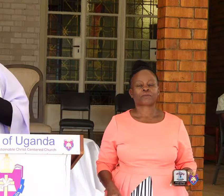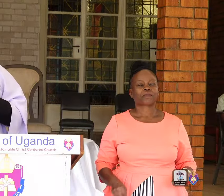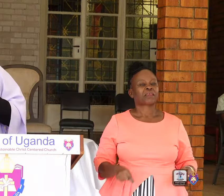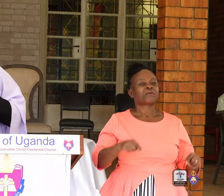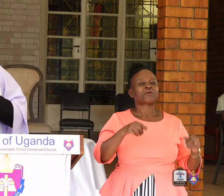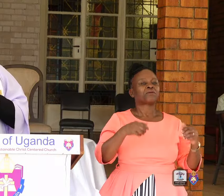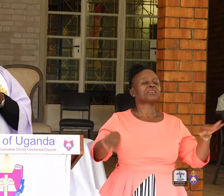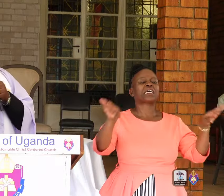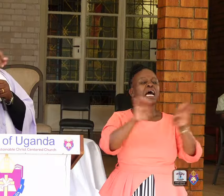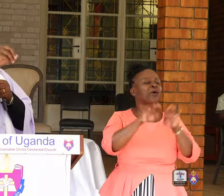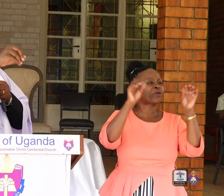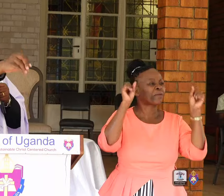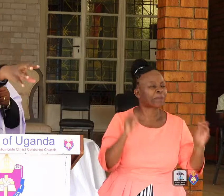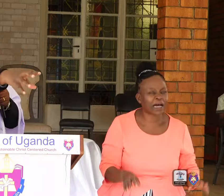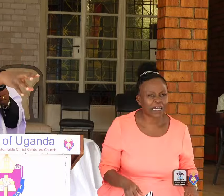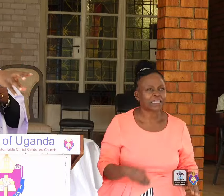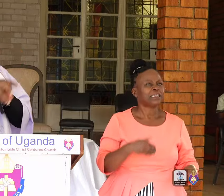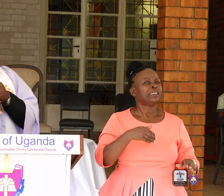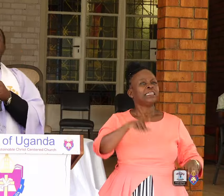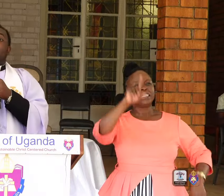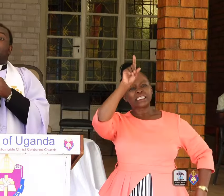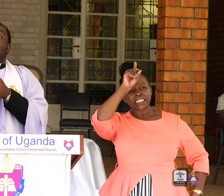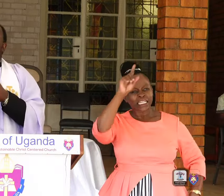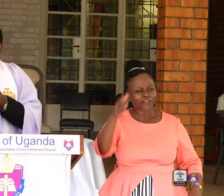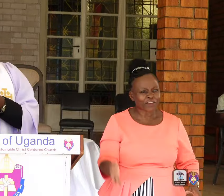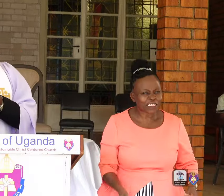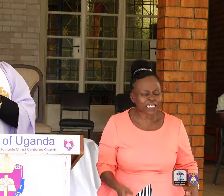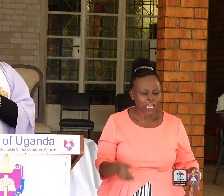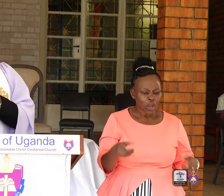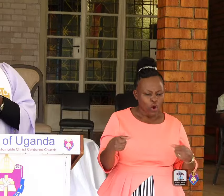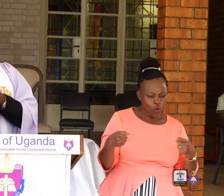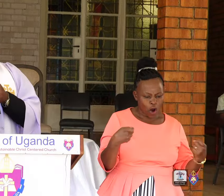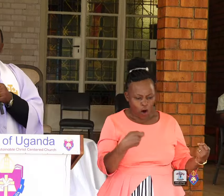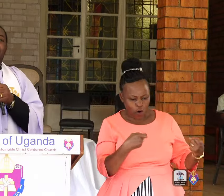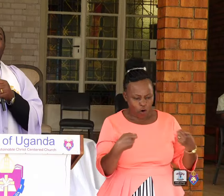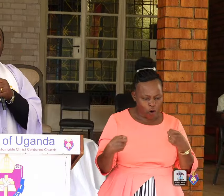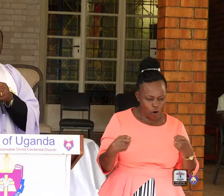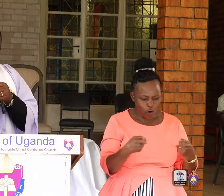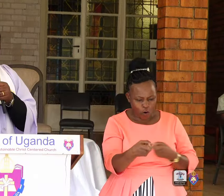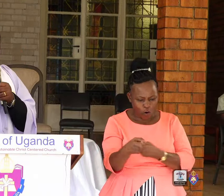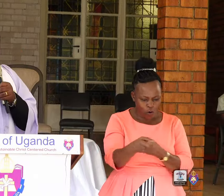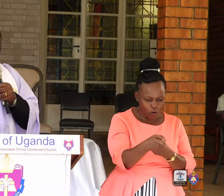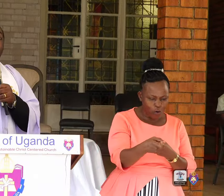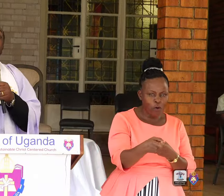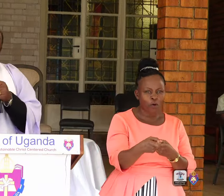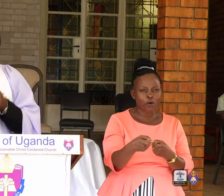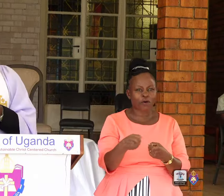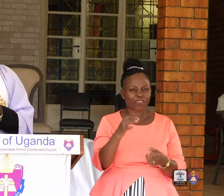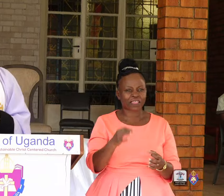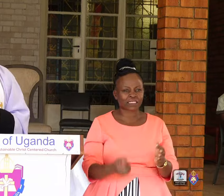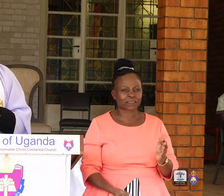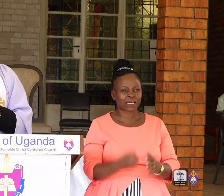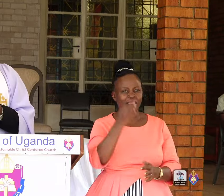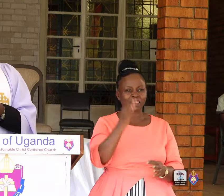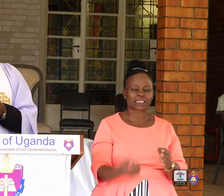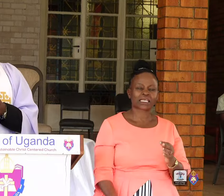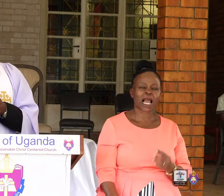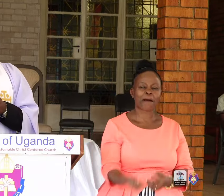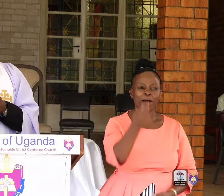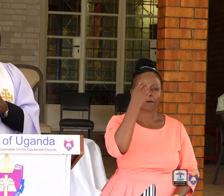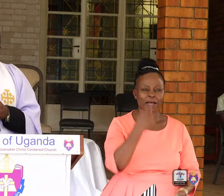olw'obutakaanya olw'okweyagaliza olw'entalo ne bisituka ate bikyajja